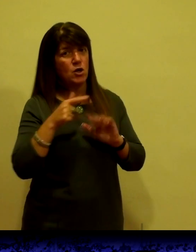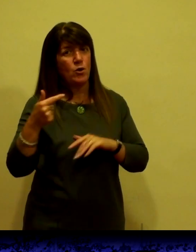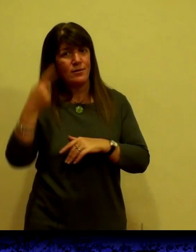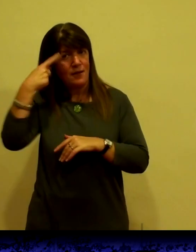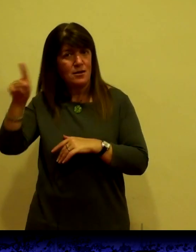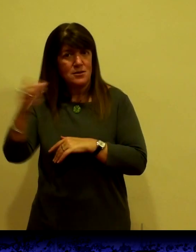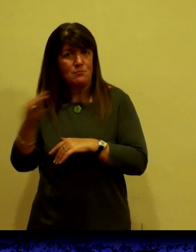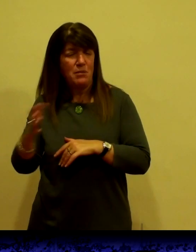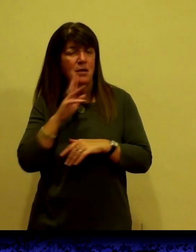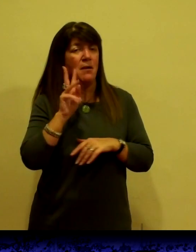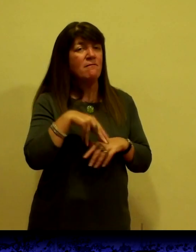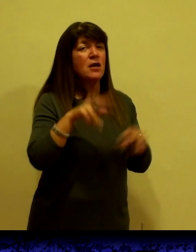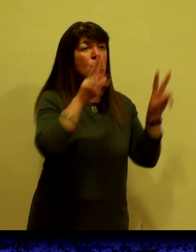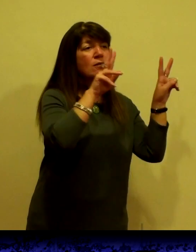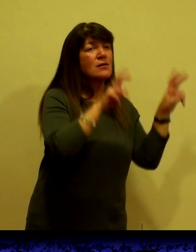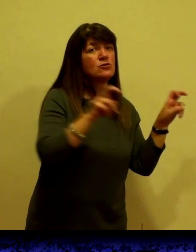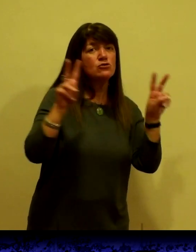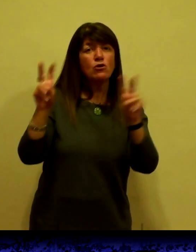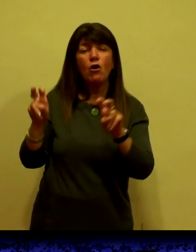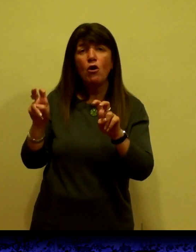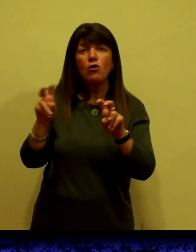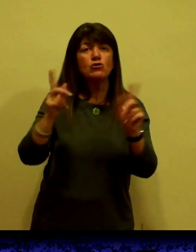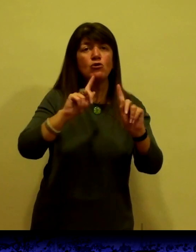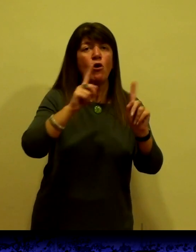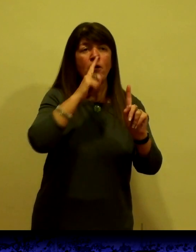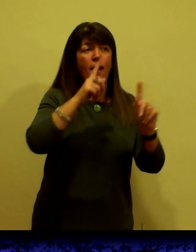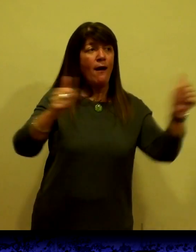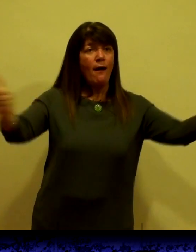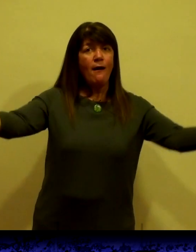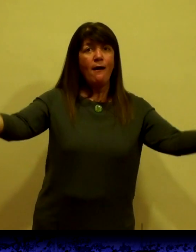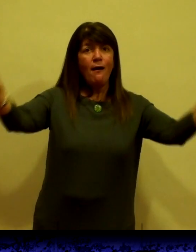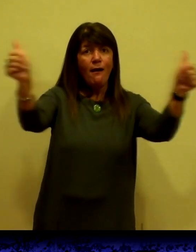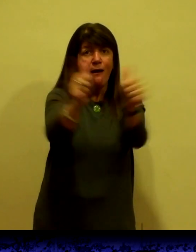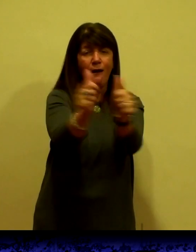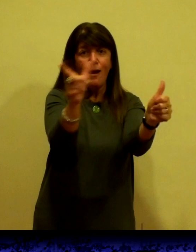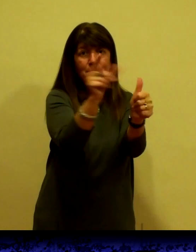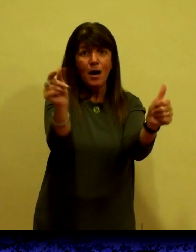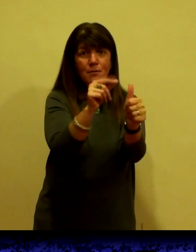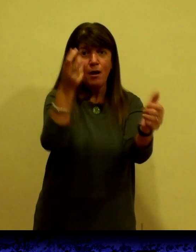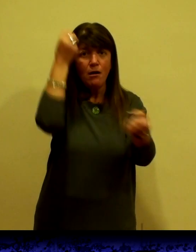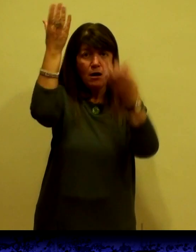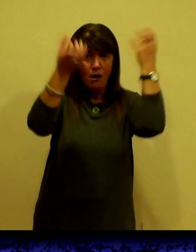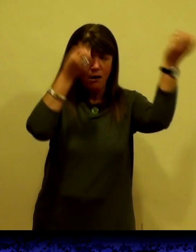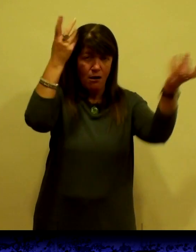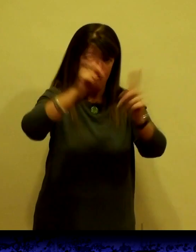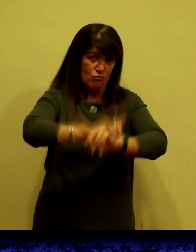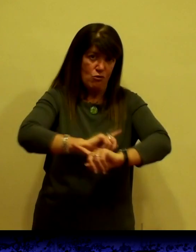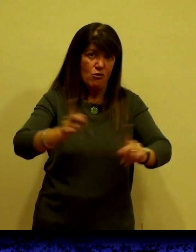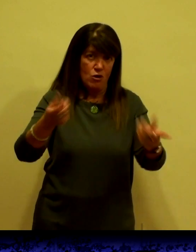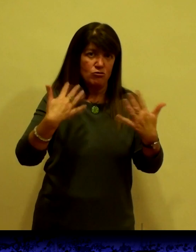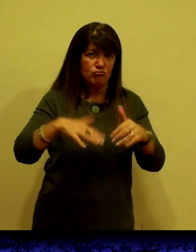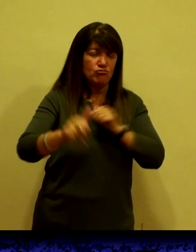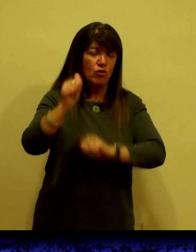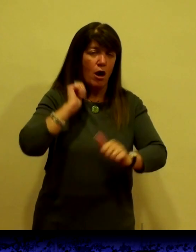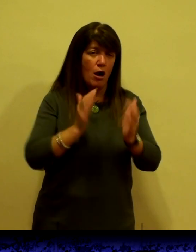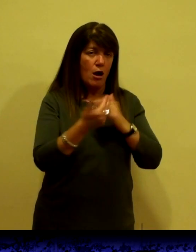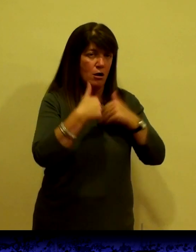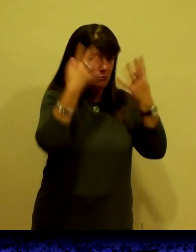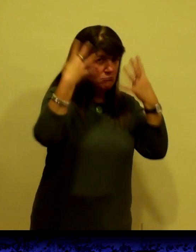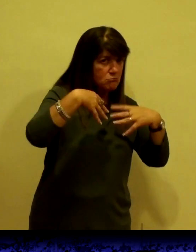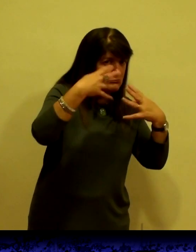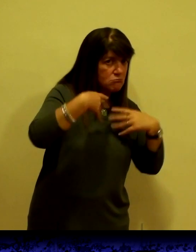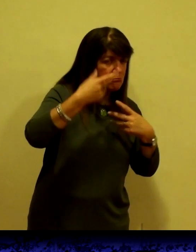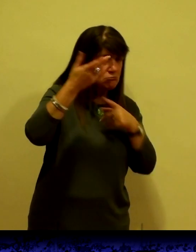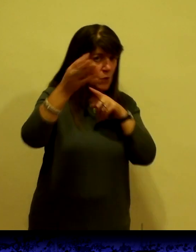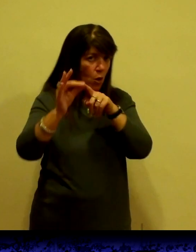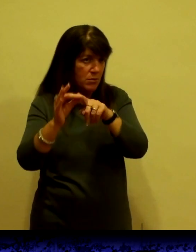il discorso sicuramente è che non si tratta di abbinamenti casuali ma ragionati sulla base di una serie di intenzioni e sì,